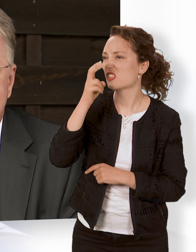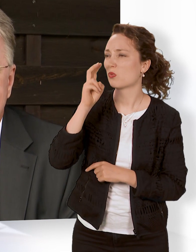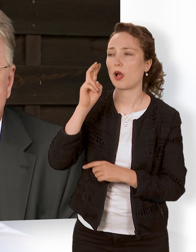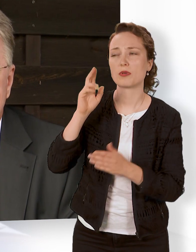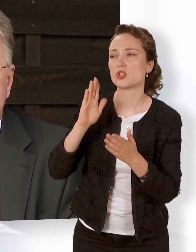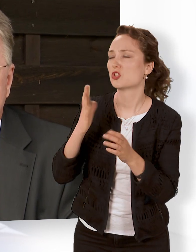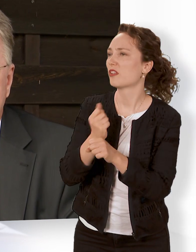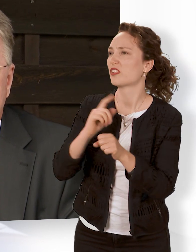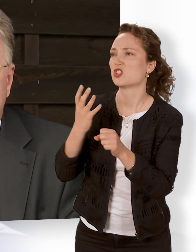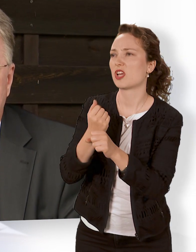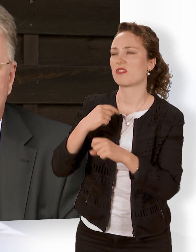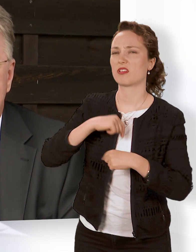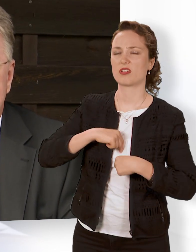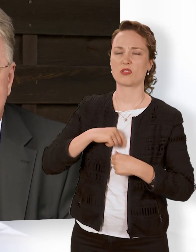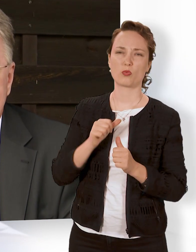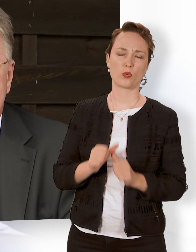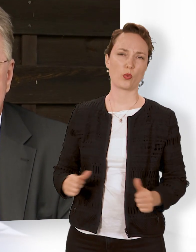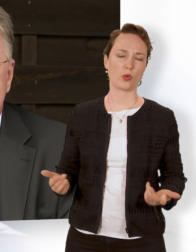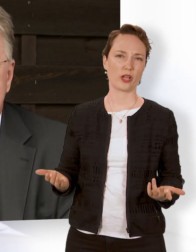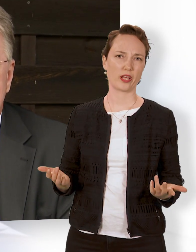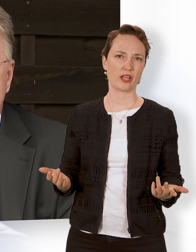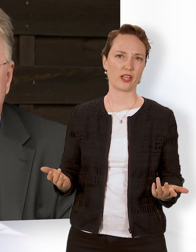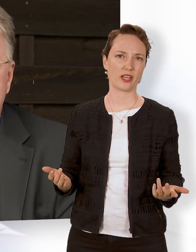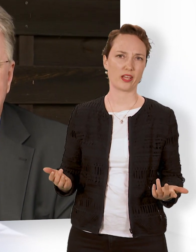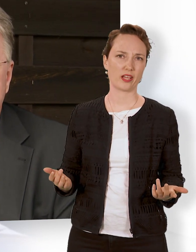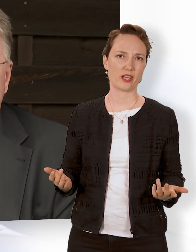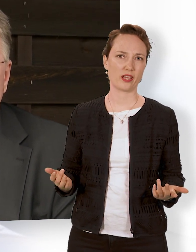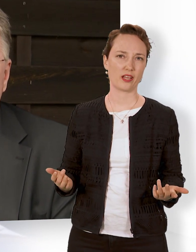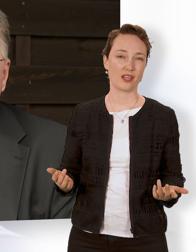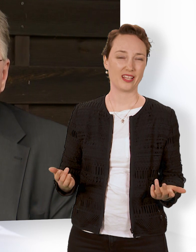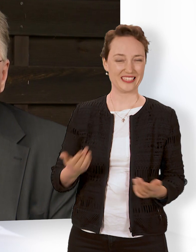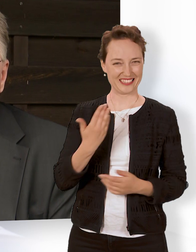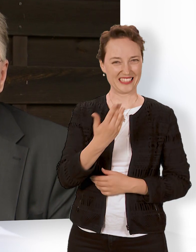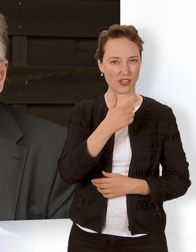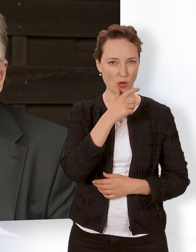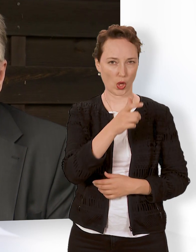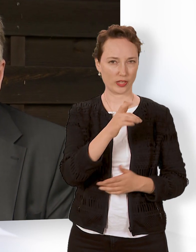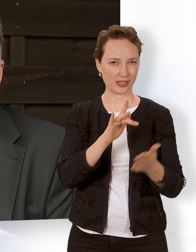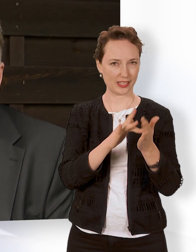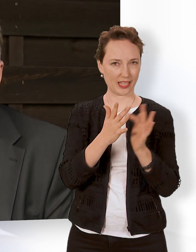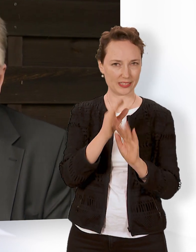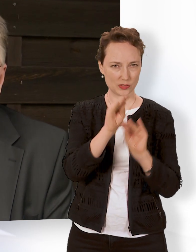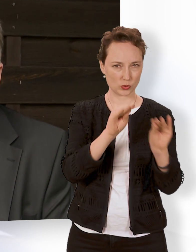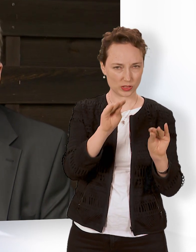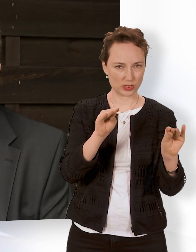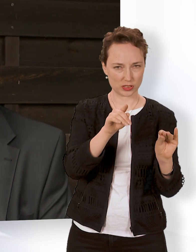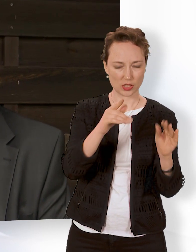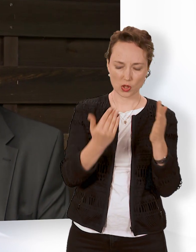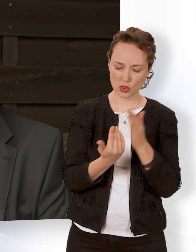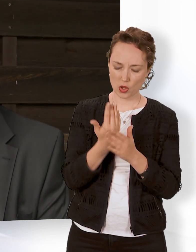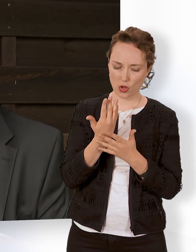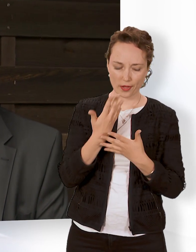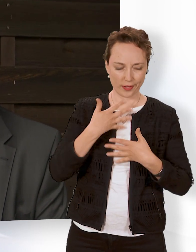erreichen. Wenn uns dieses Wort von Jesus neu durchdringt und